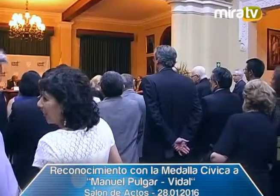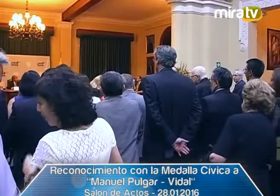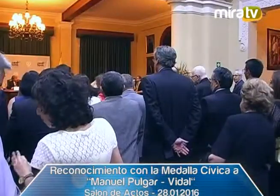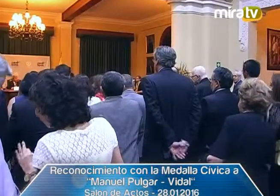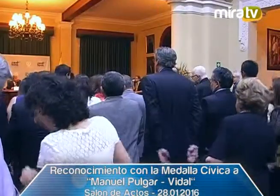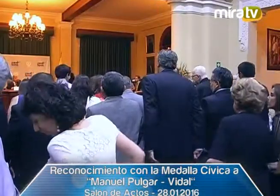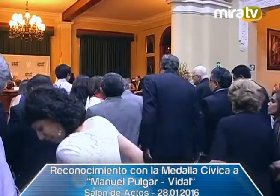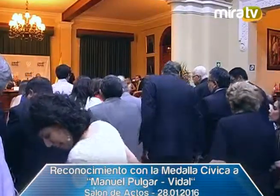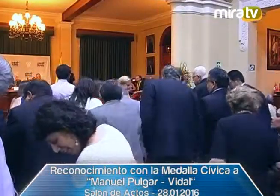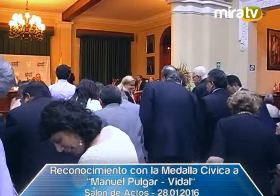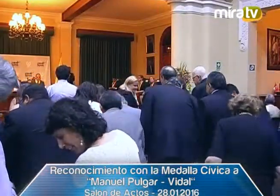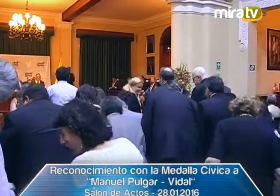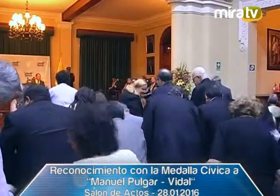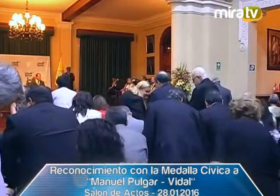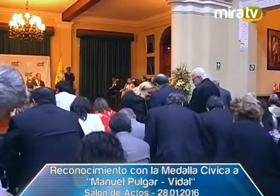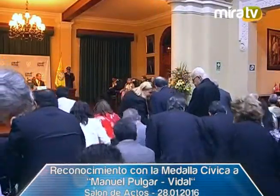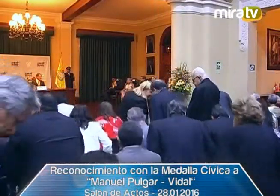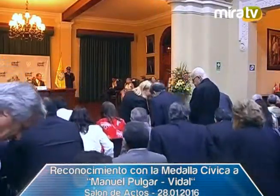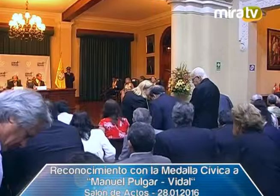Asiento, por favor.